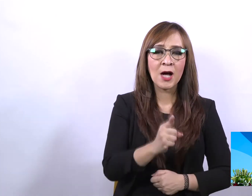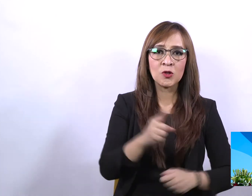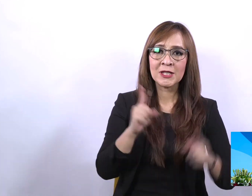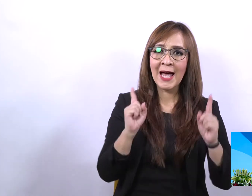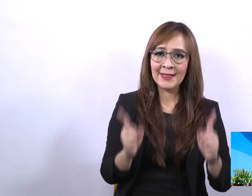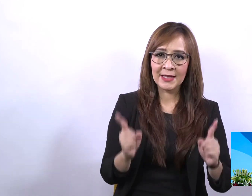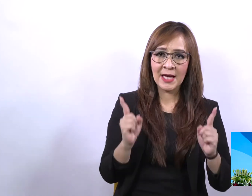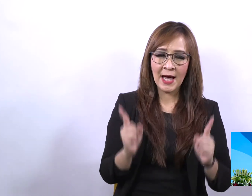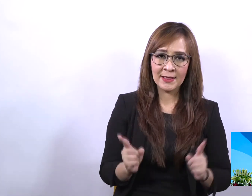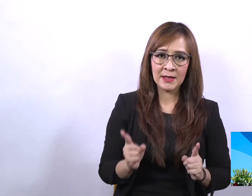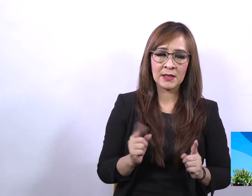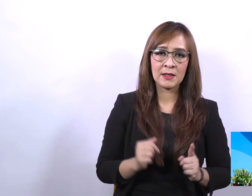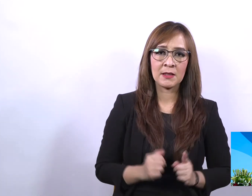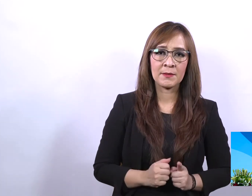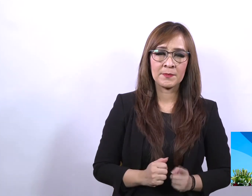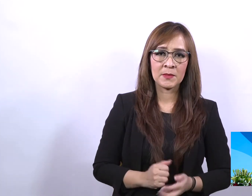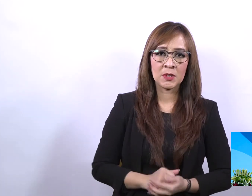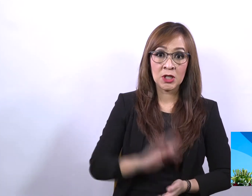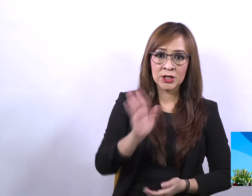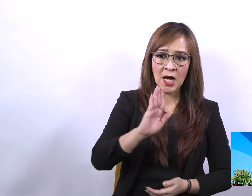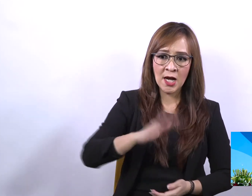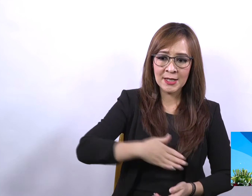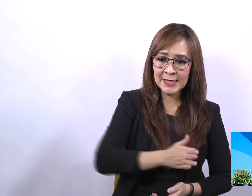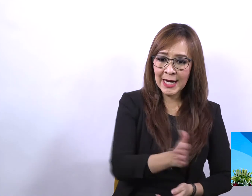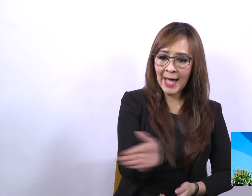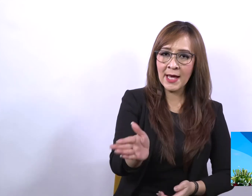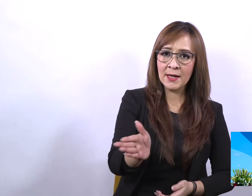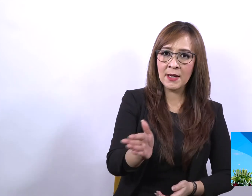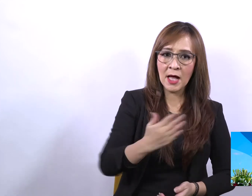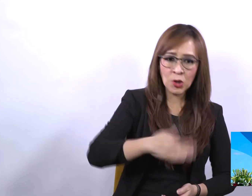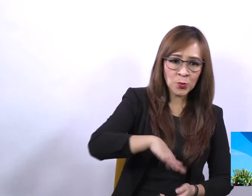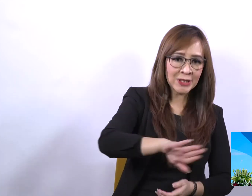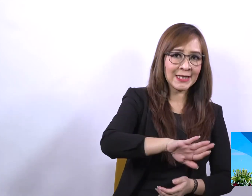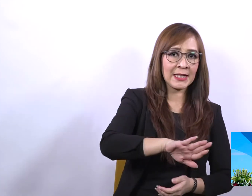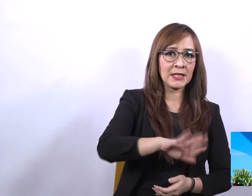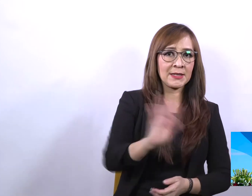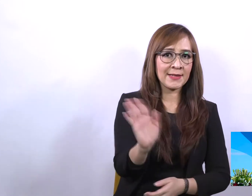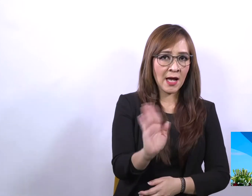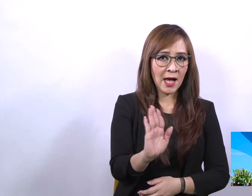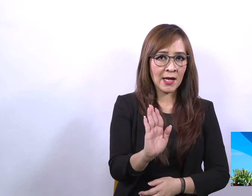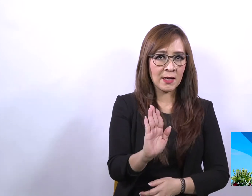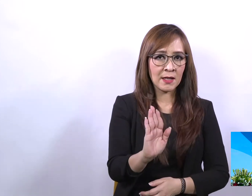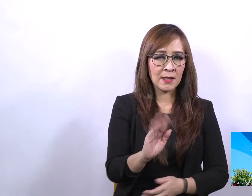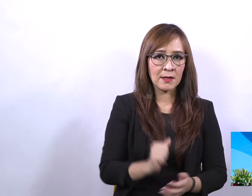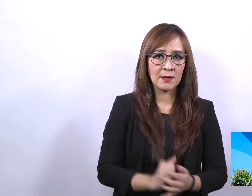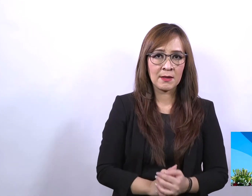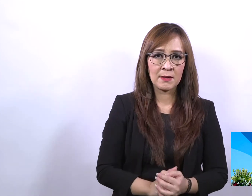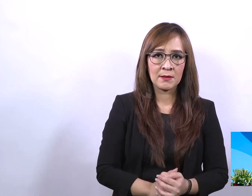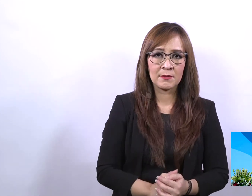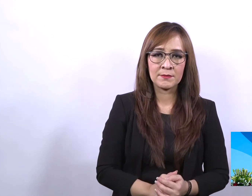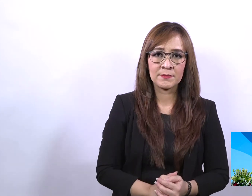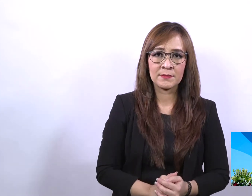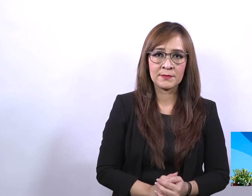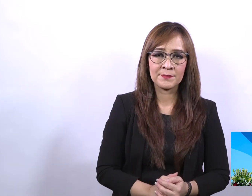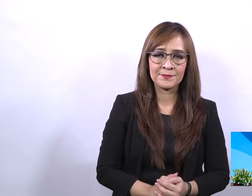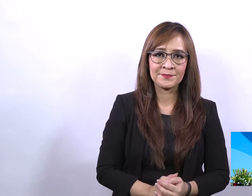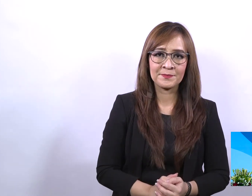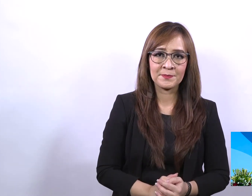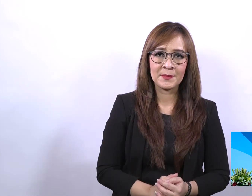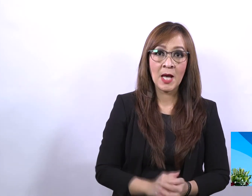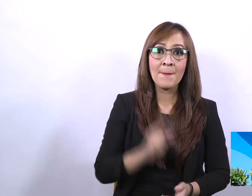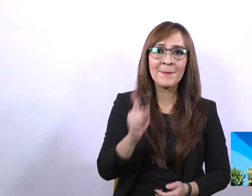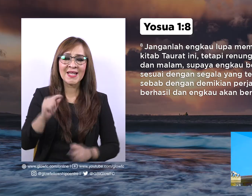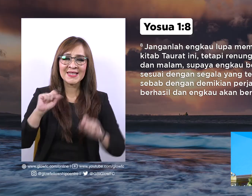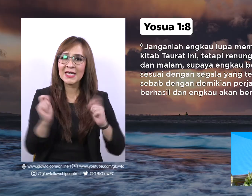hati-hati Selama engkau tidak mereka kiri maupun kanan kamu akan beruntung Kemanapun kamu pergi yang saja katakan